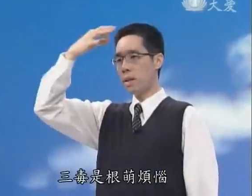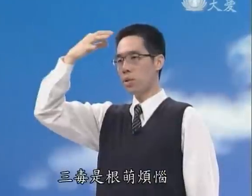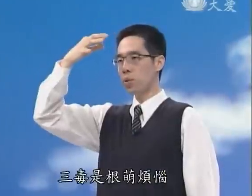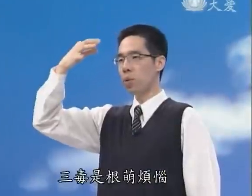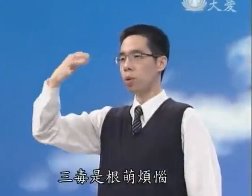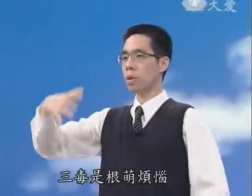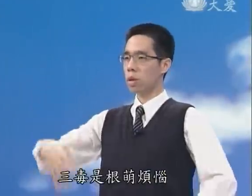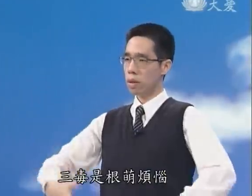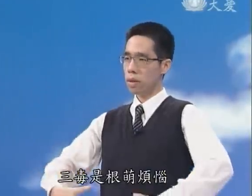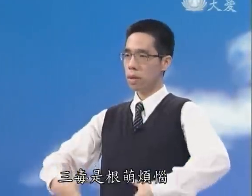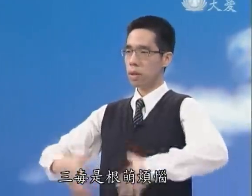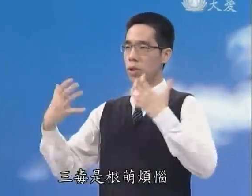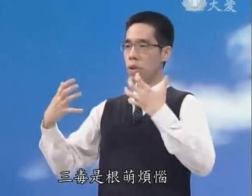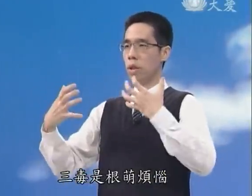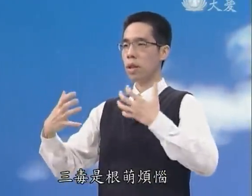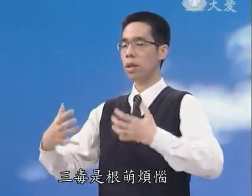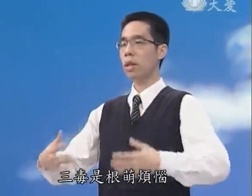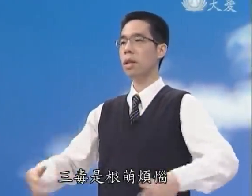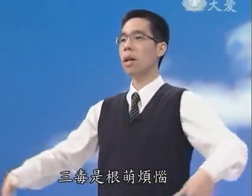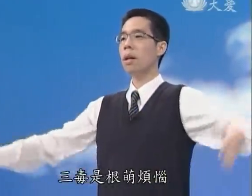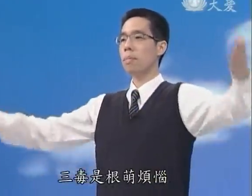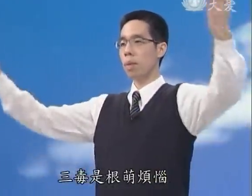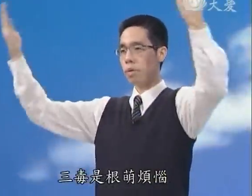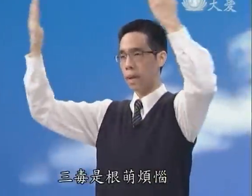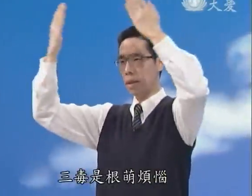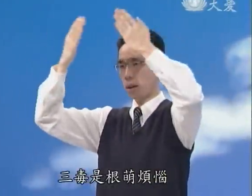三毒是根蒙烦恼，